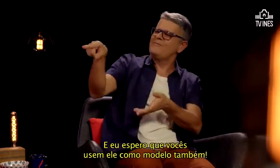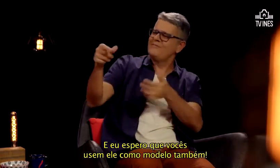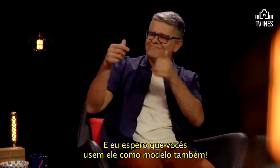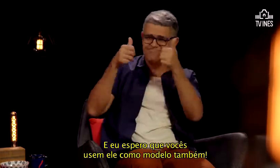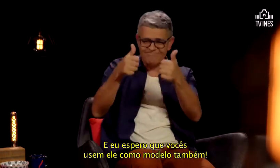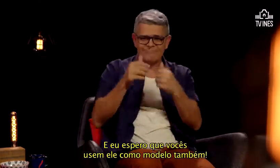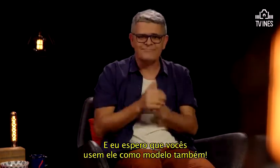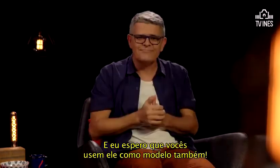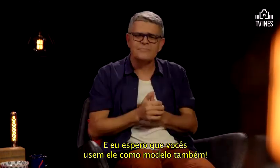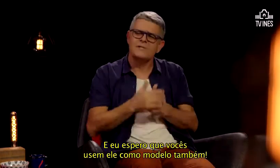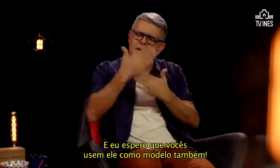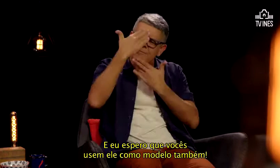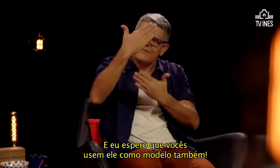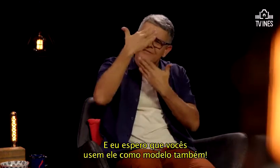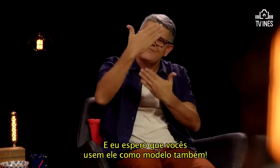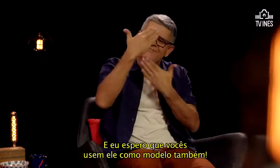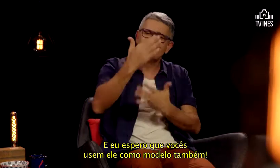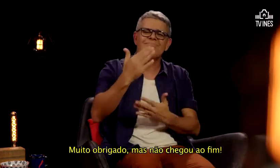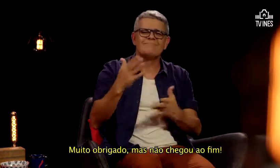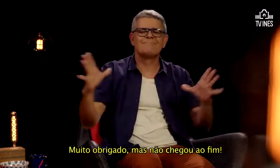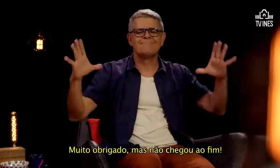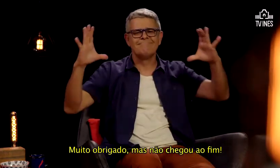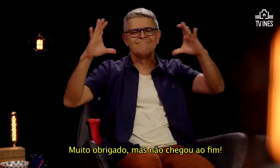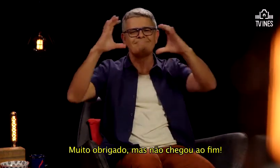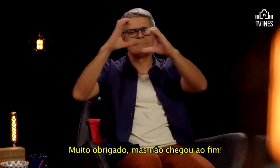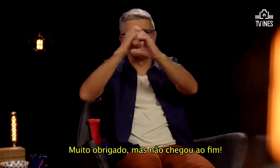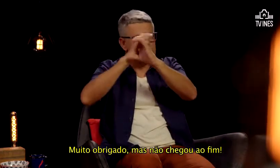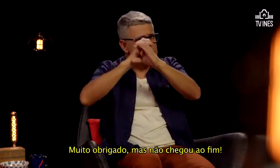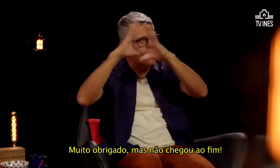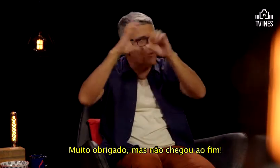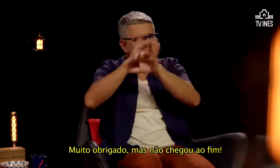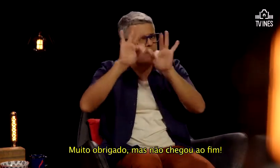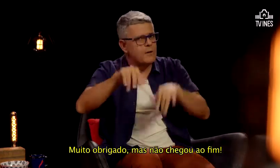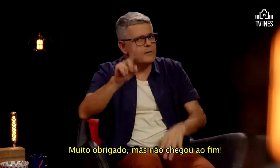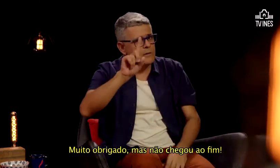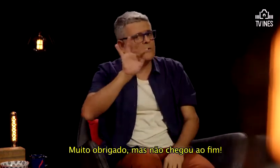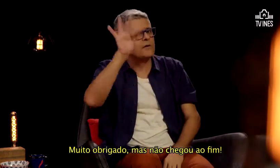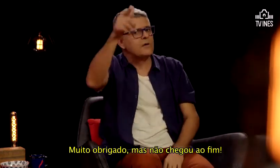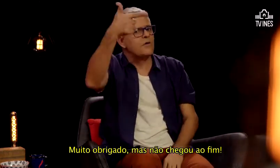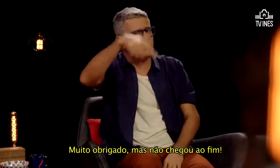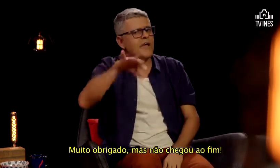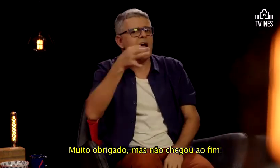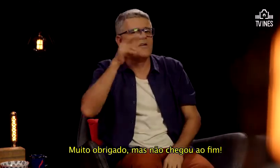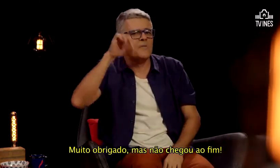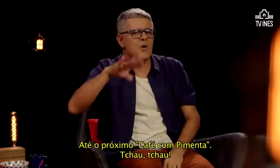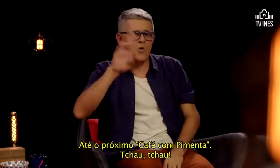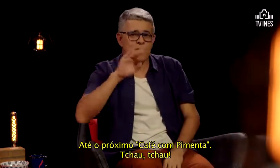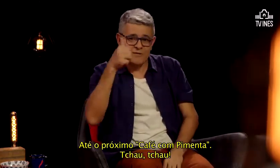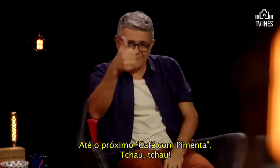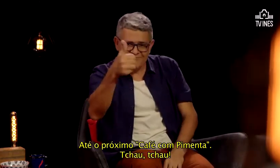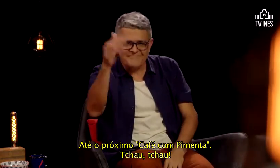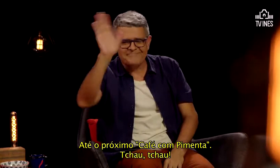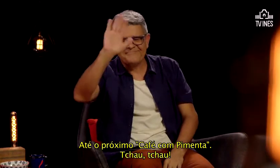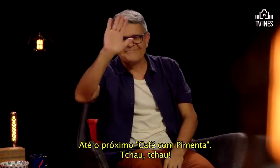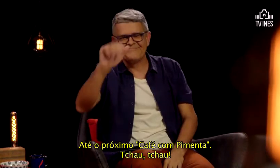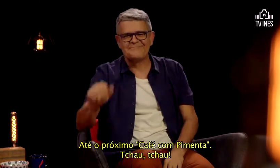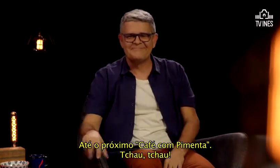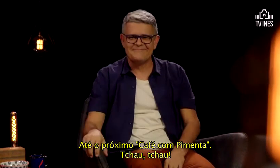vocês usem ele como modelo também. Muito obrigada. Mas não chegou ao fim. Até o próximo Café com Pimenta. Tchau,